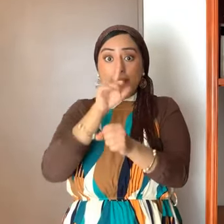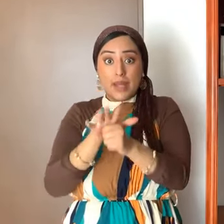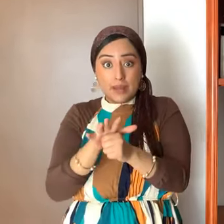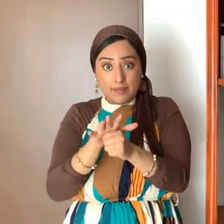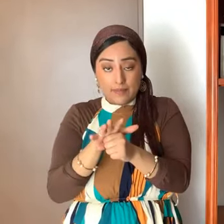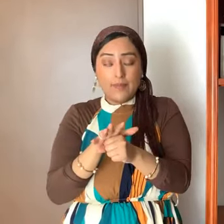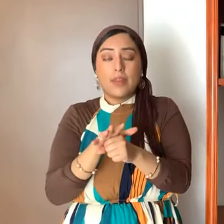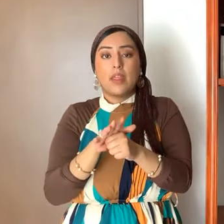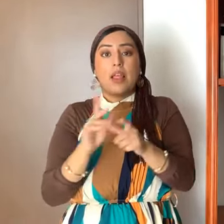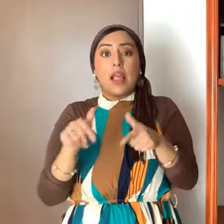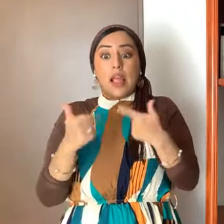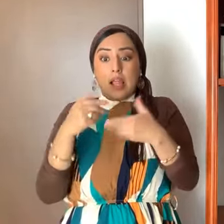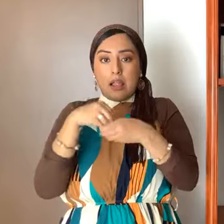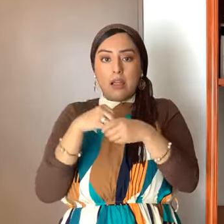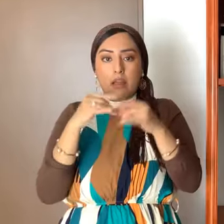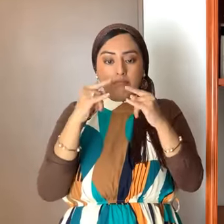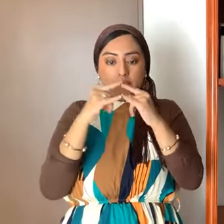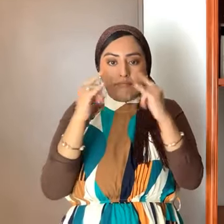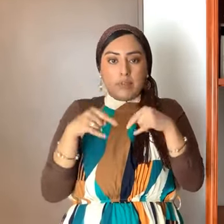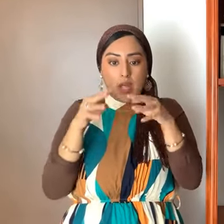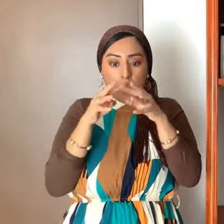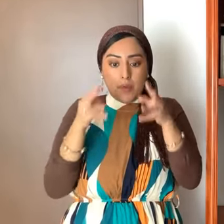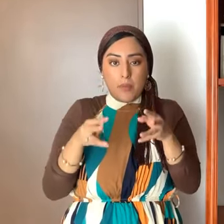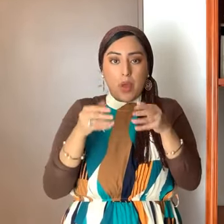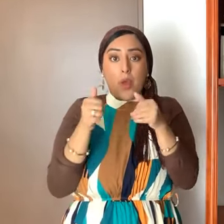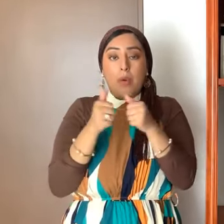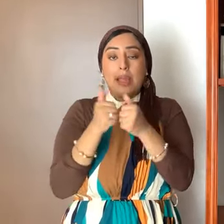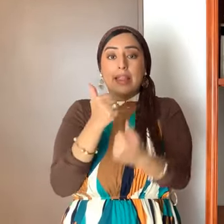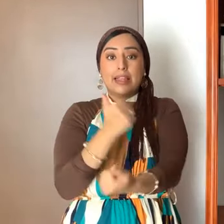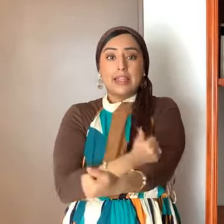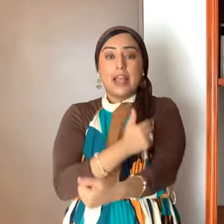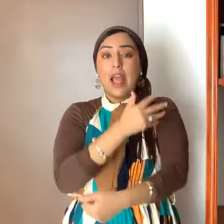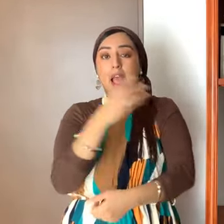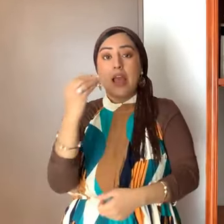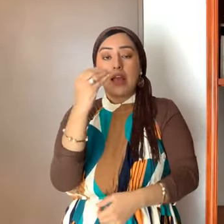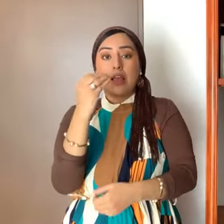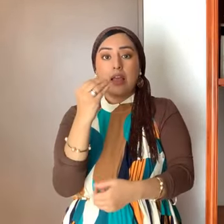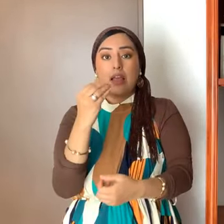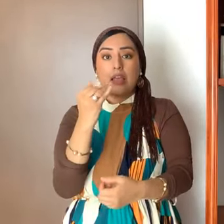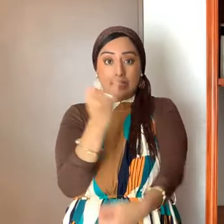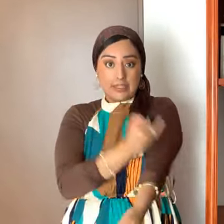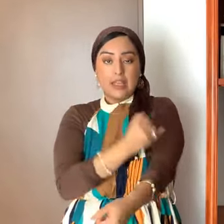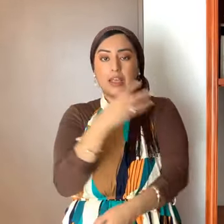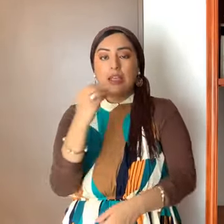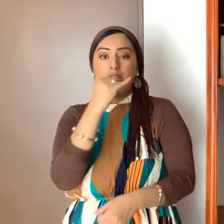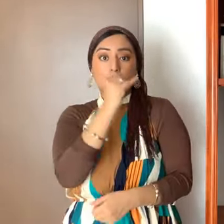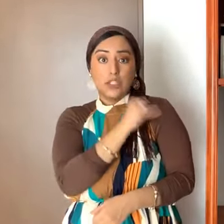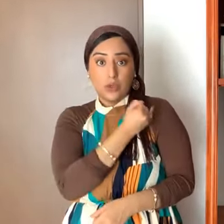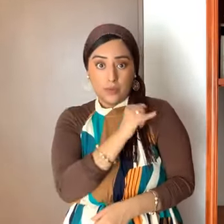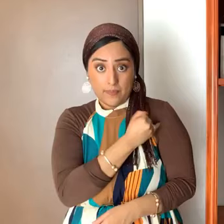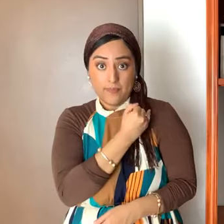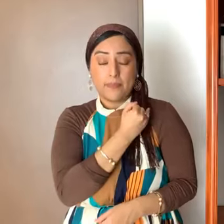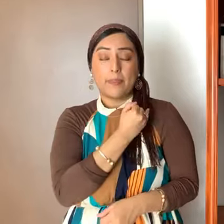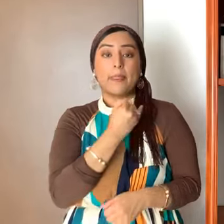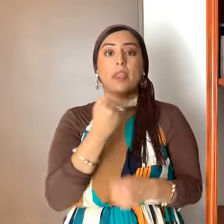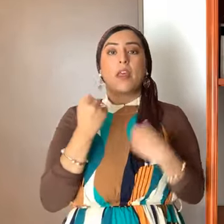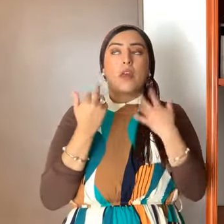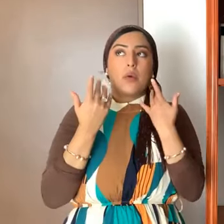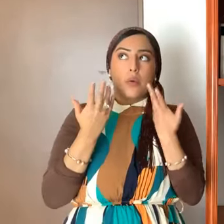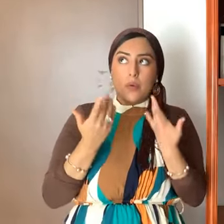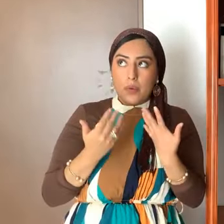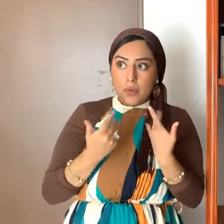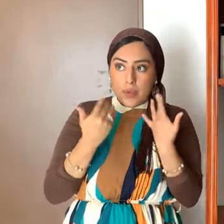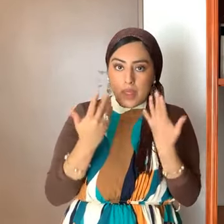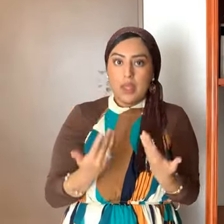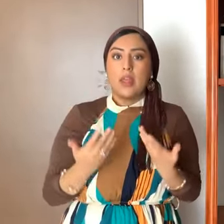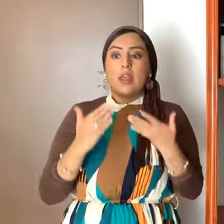tierra ajena, morando en Sucot con Isaac y Jacob, coherederos de la misma promesa, porque esperaba la ciudad